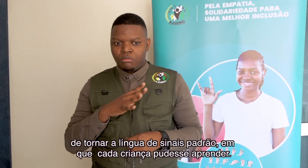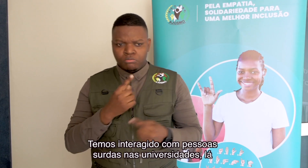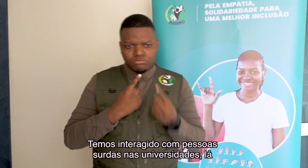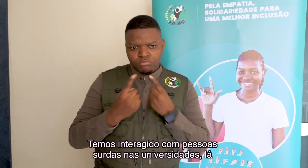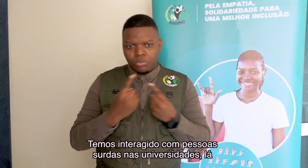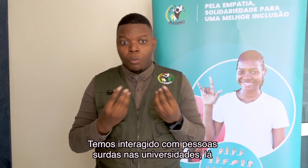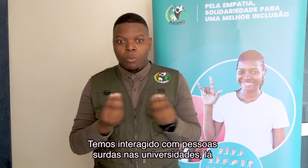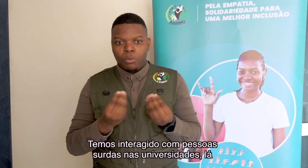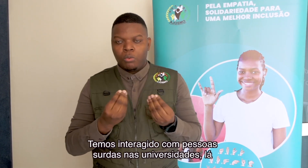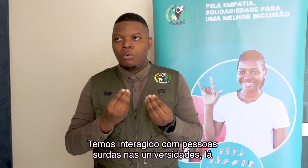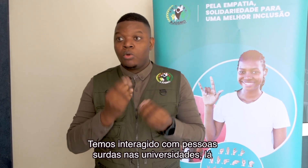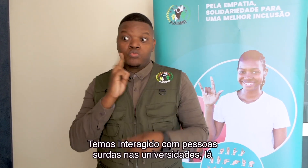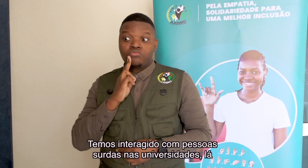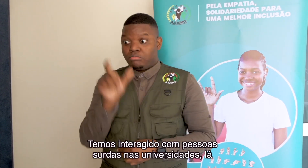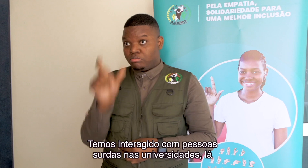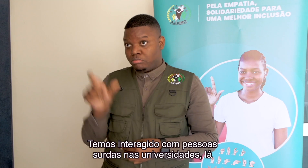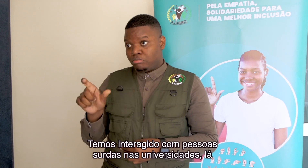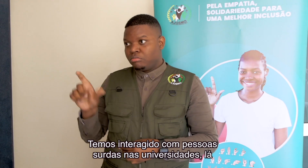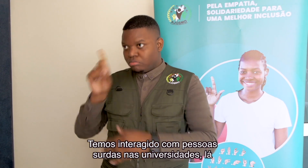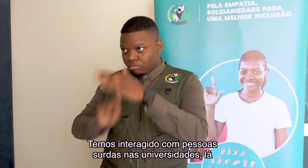Temos interagido com pessoas surdas nas universidades.